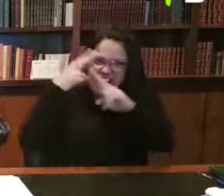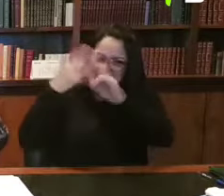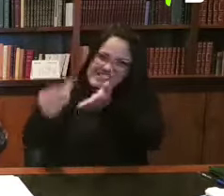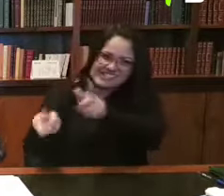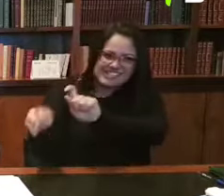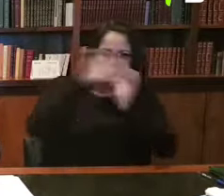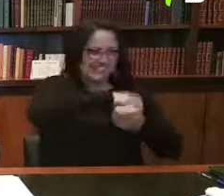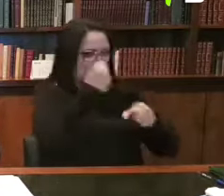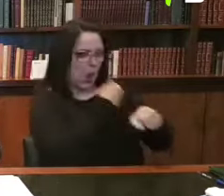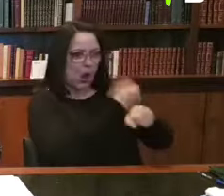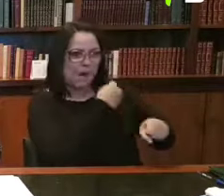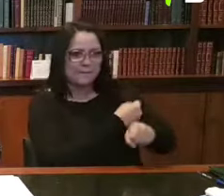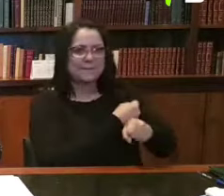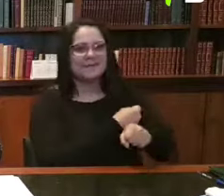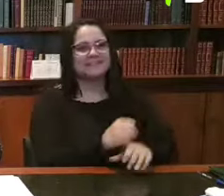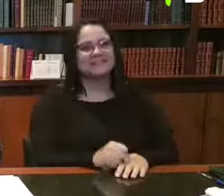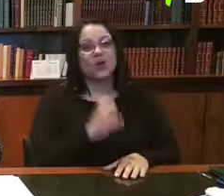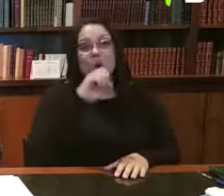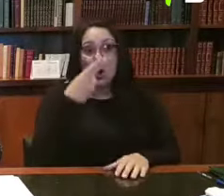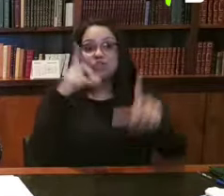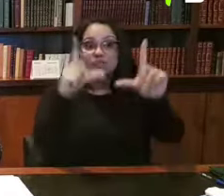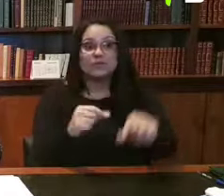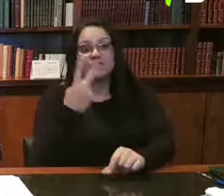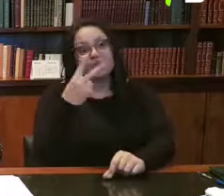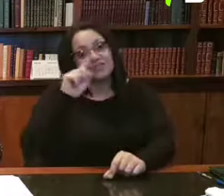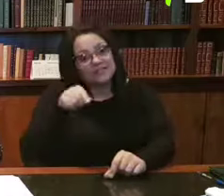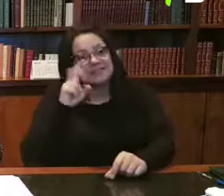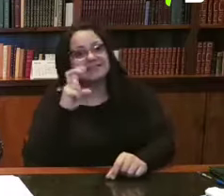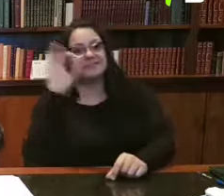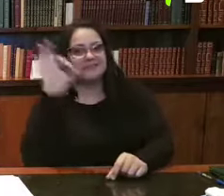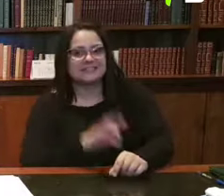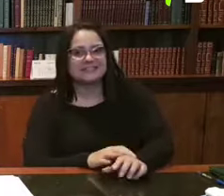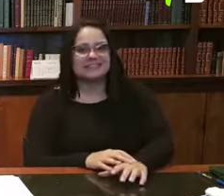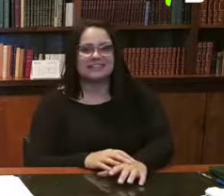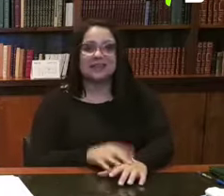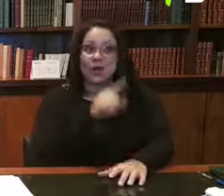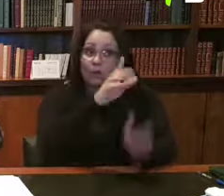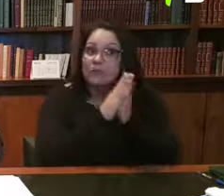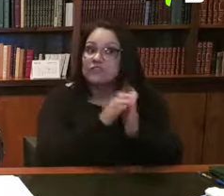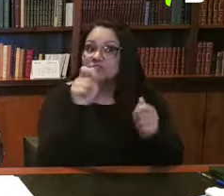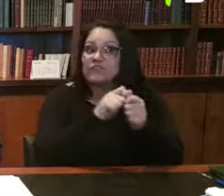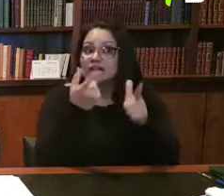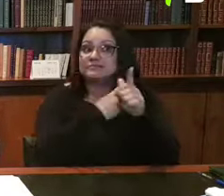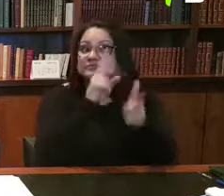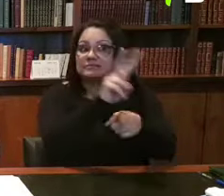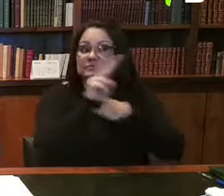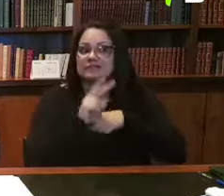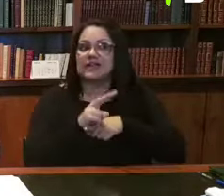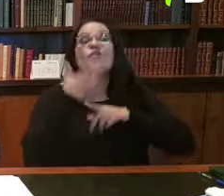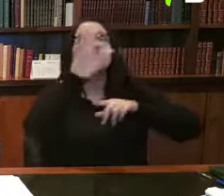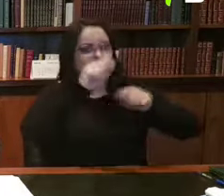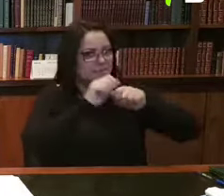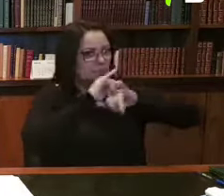transformar obra ou diminuiu passar para 2 e meio por cento ao meio por cento aí pessoal individual fazer